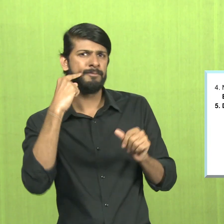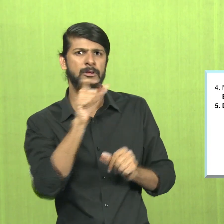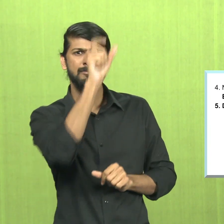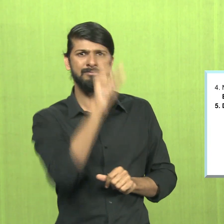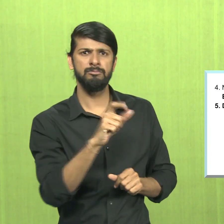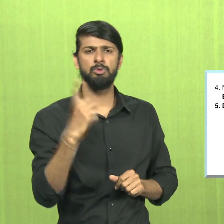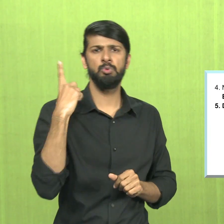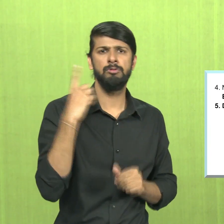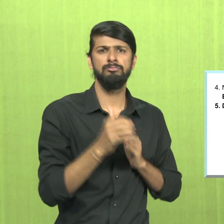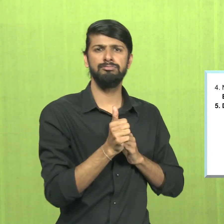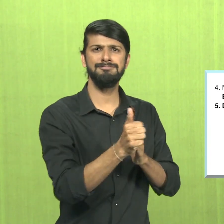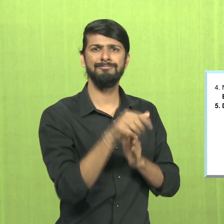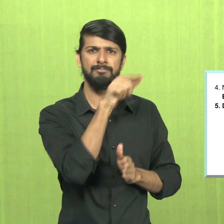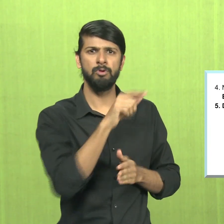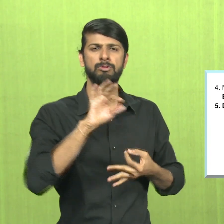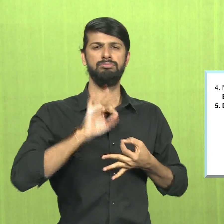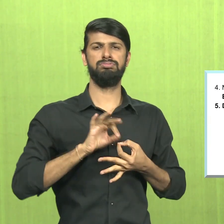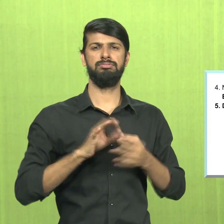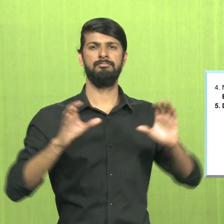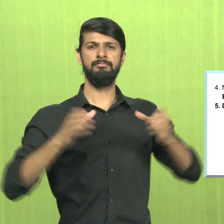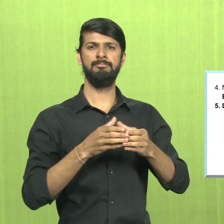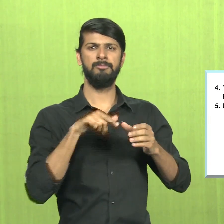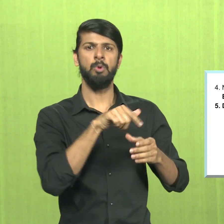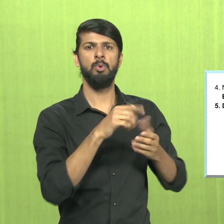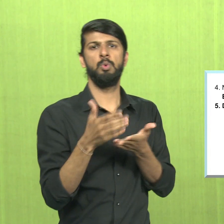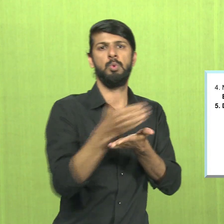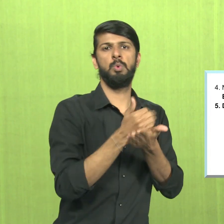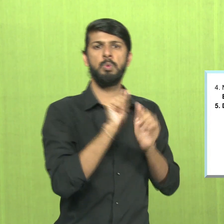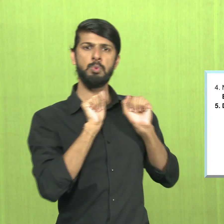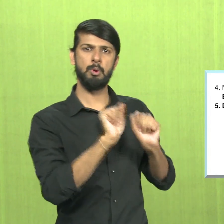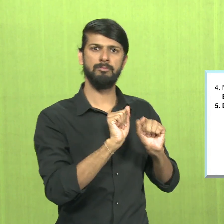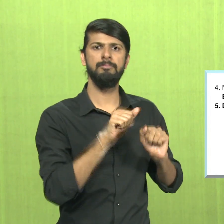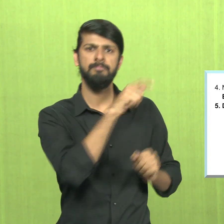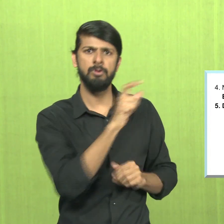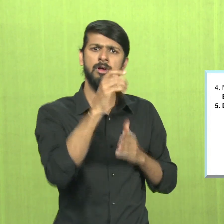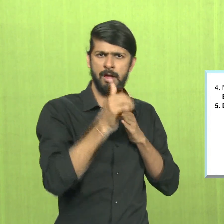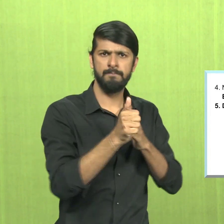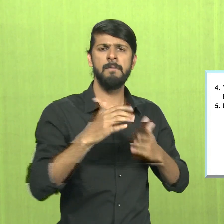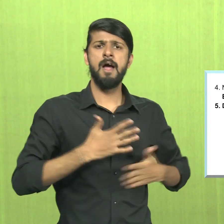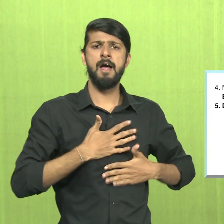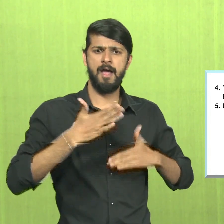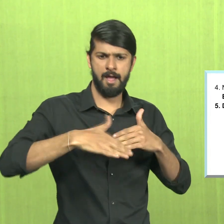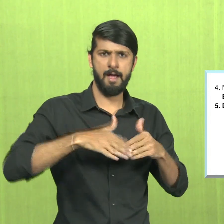कि दलाई लामा है इस कारण लीडर आफ तिब्बतन बुद्धिस्ट्स